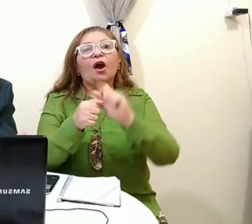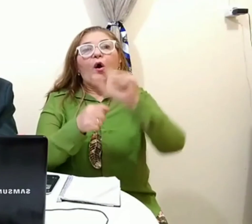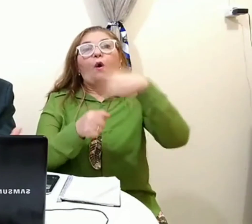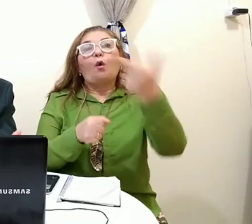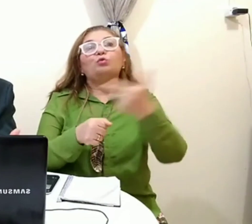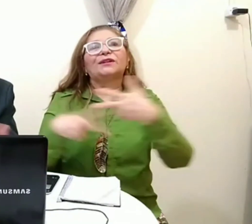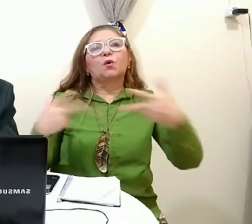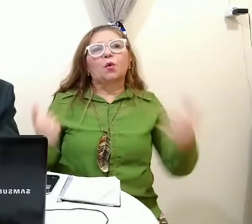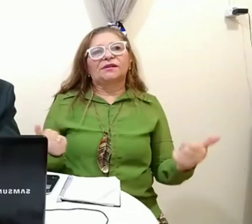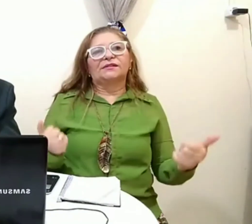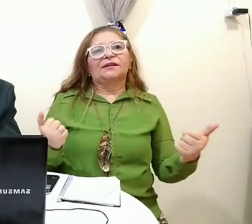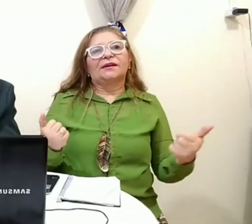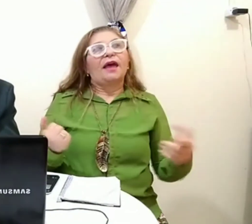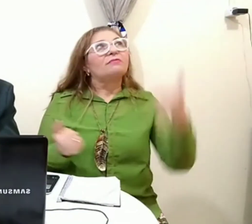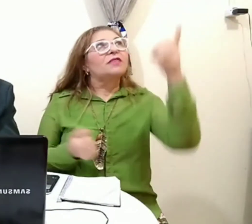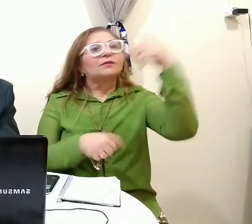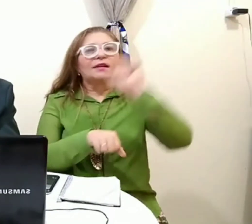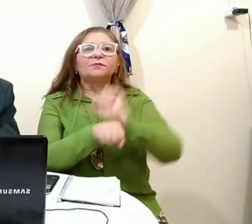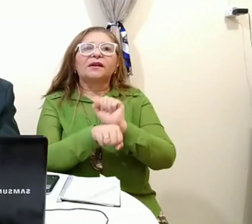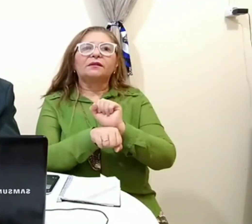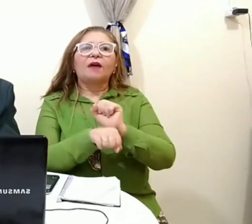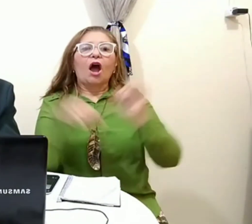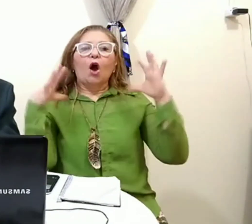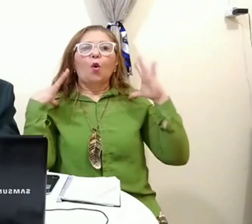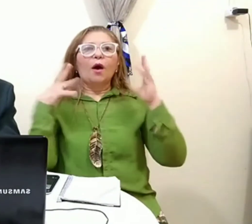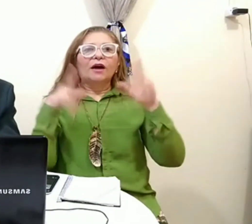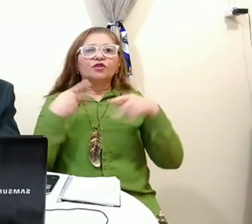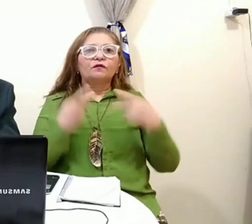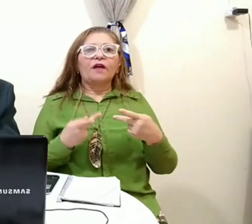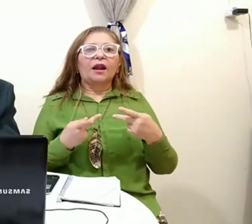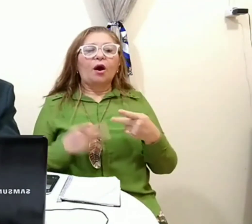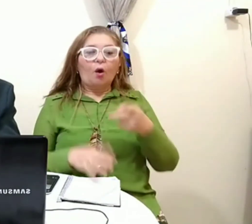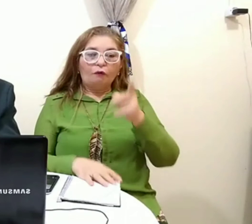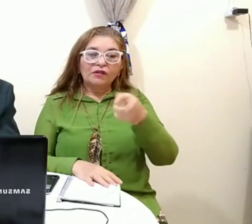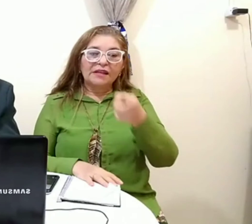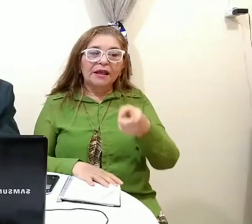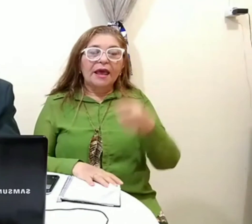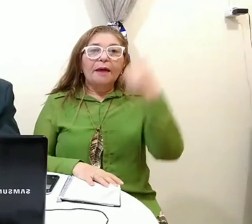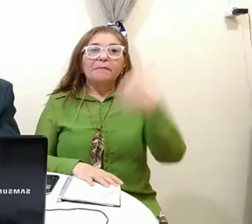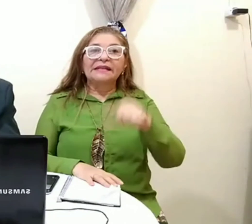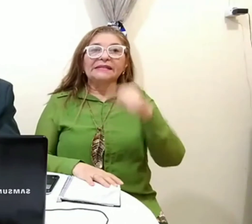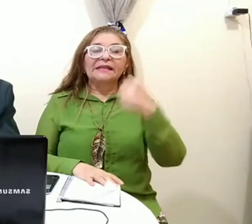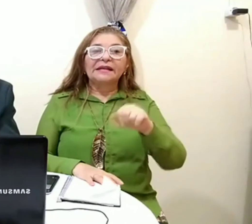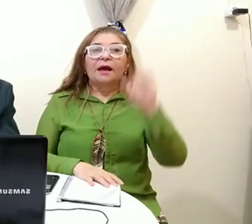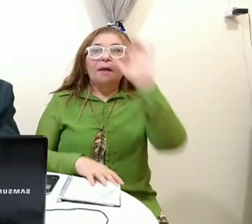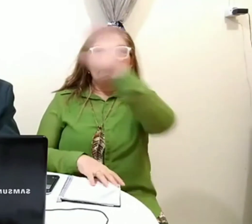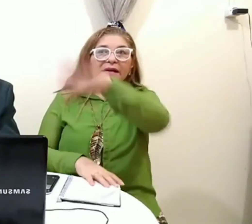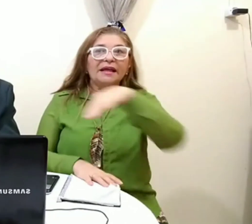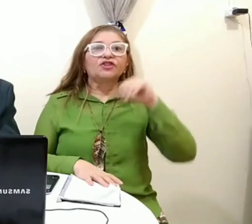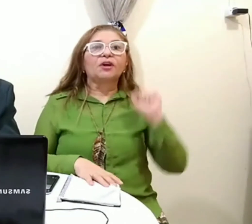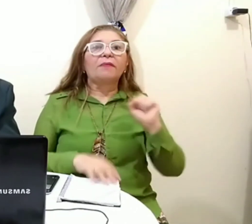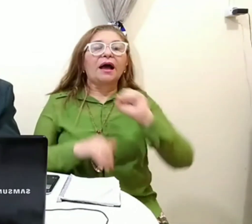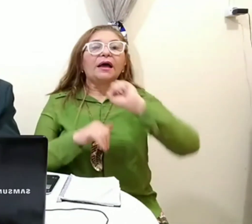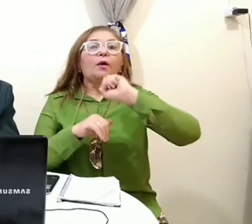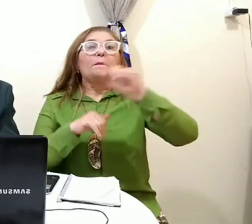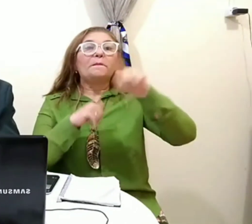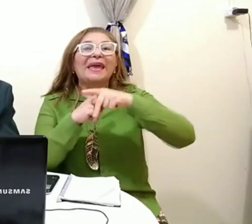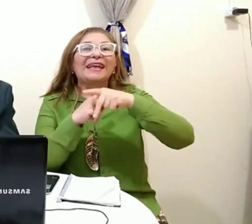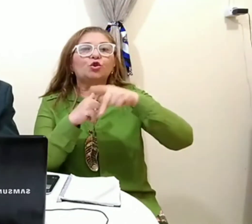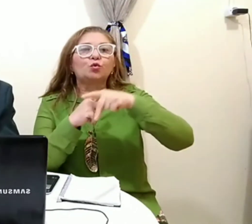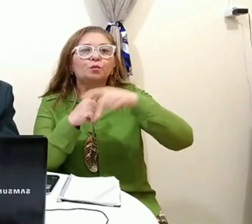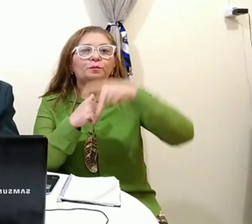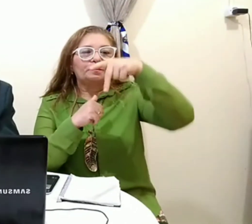algumas providências. Então o anjo diz: envia mensageiros a Jope e manda chamar Simão, que